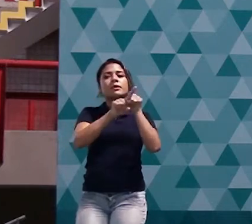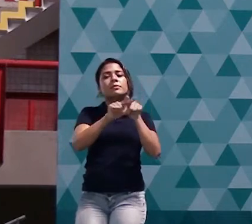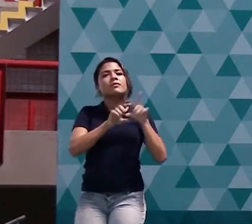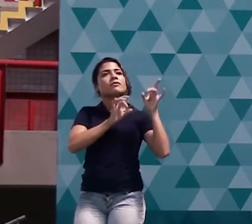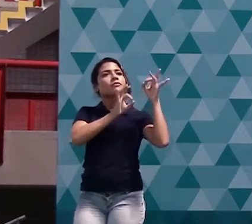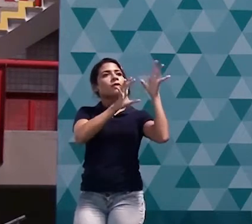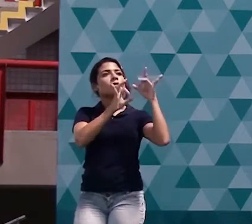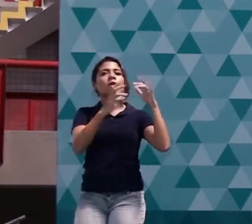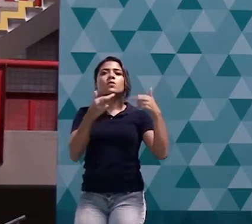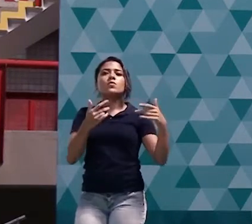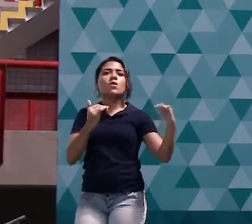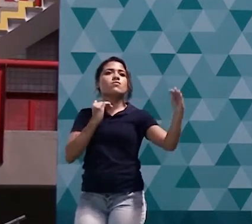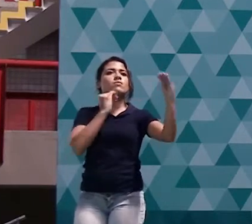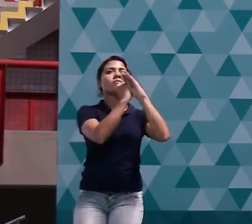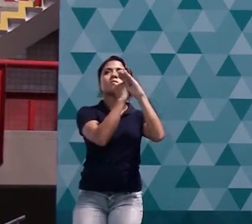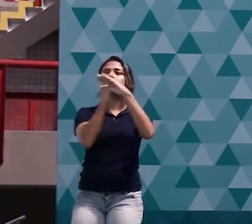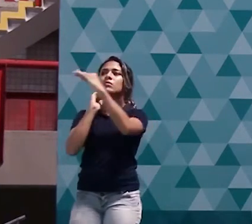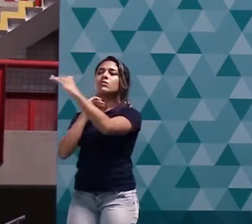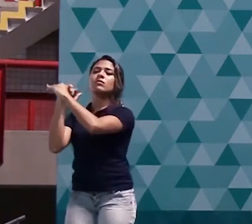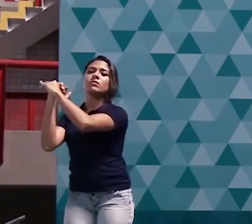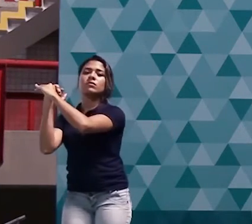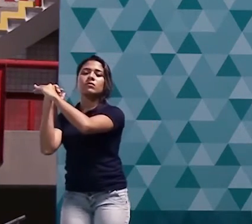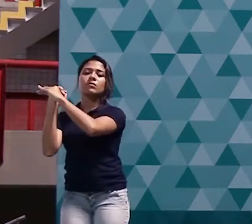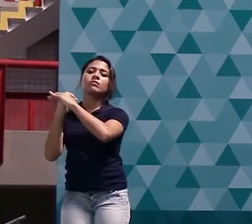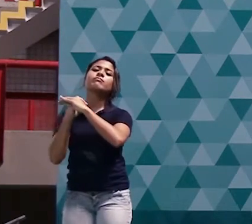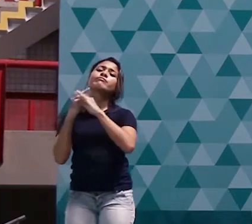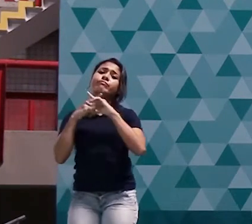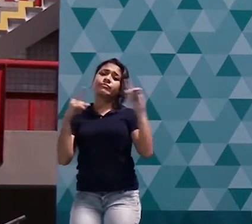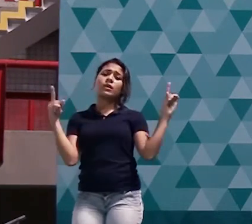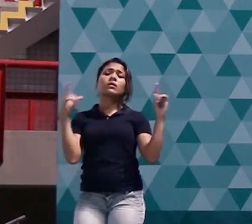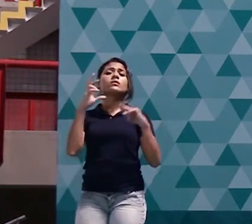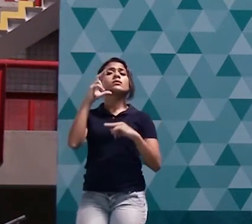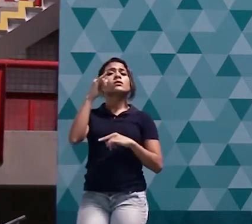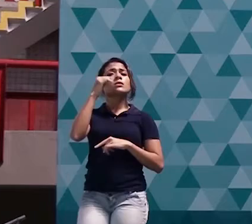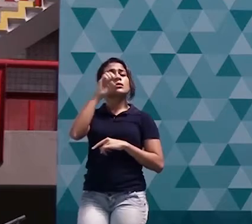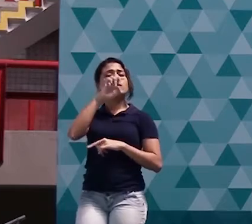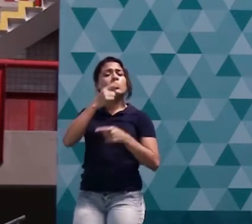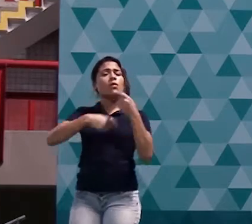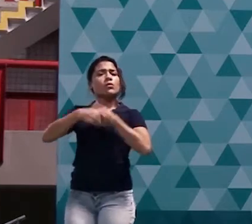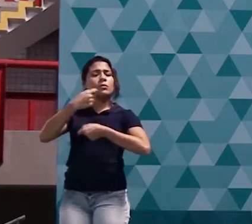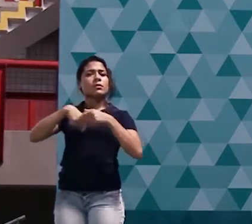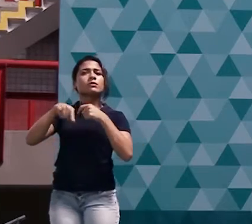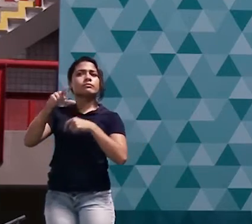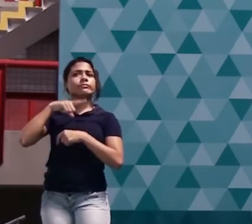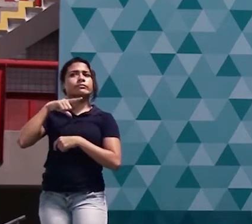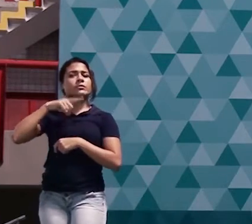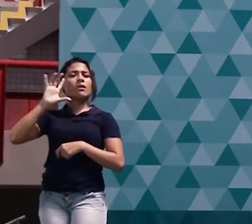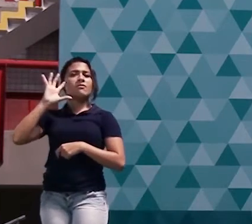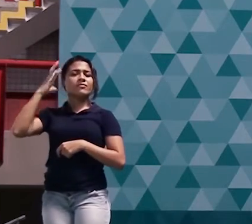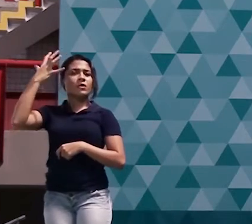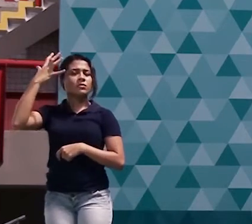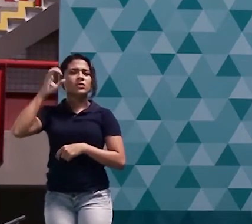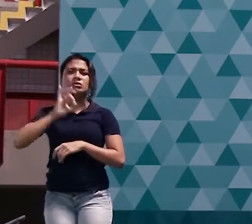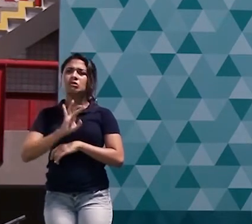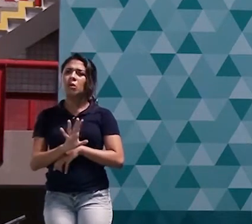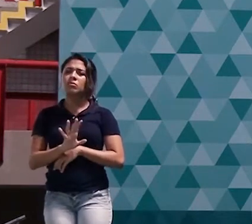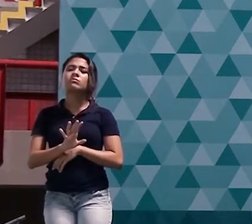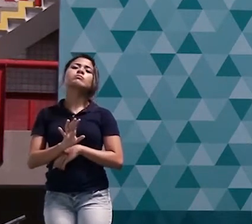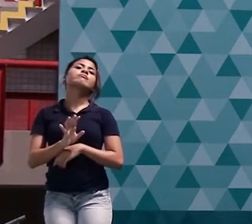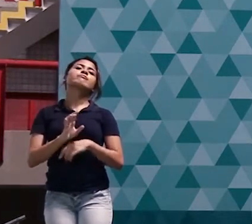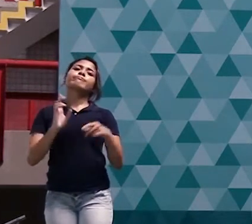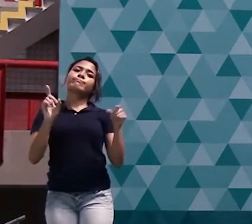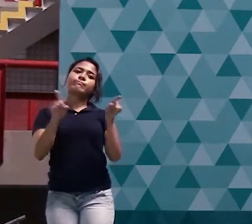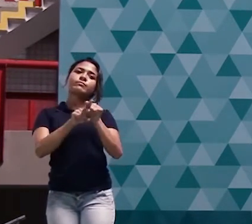só crise econômica provoca uma revolta? Não. Já pensou? Tu já está liso com a crise econômica e